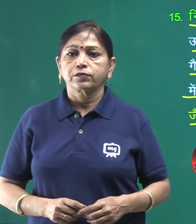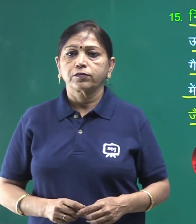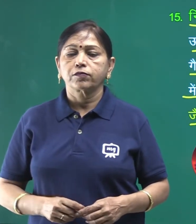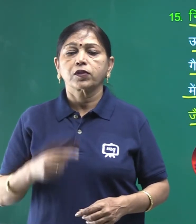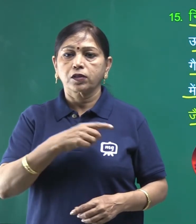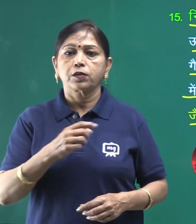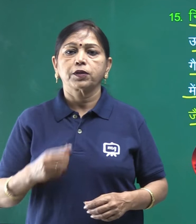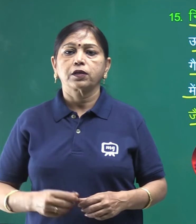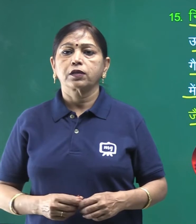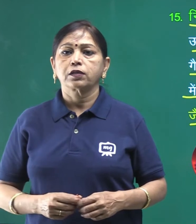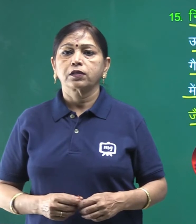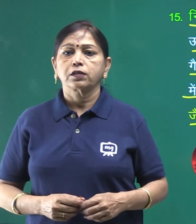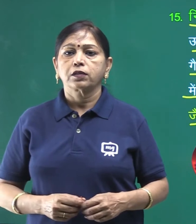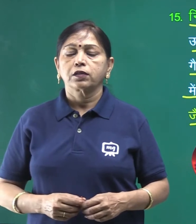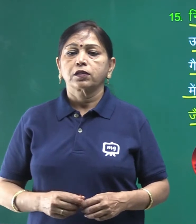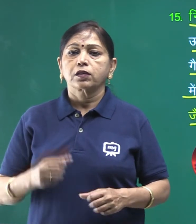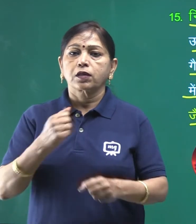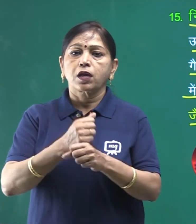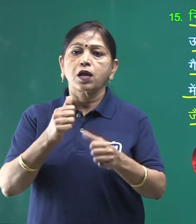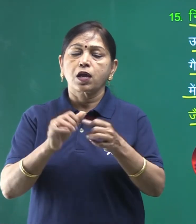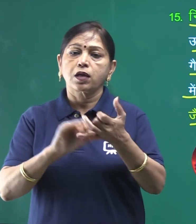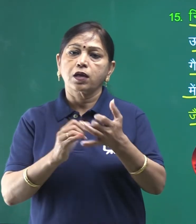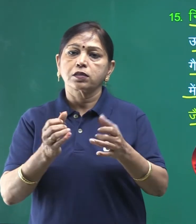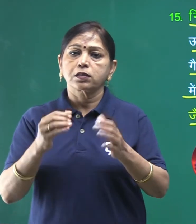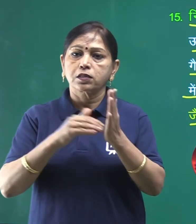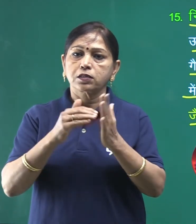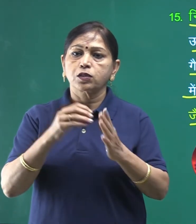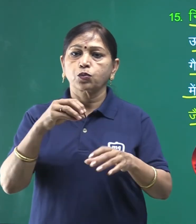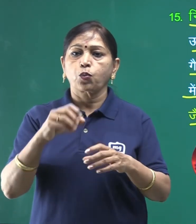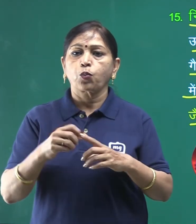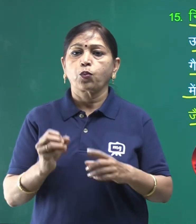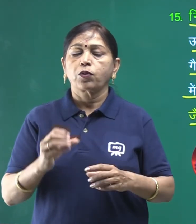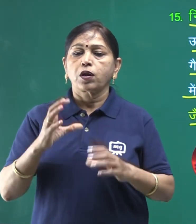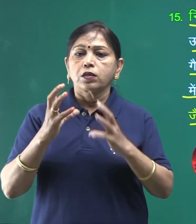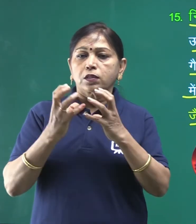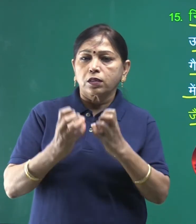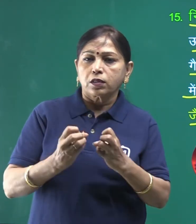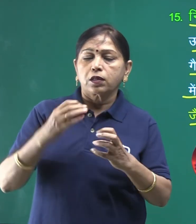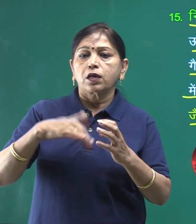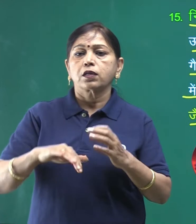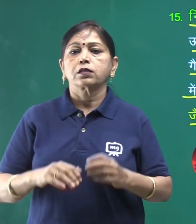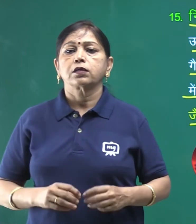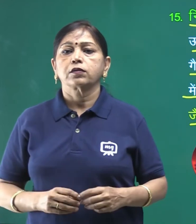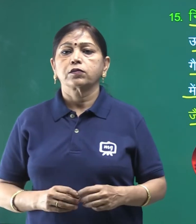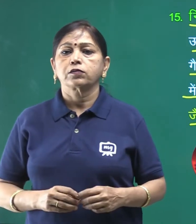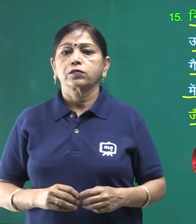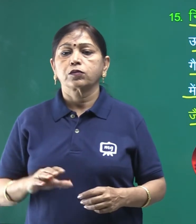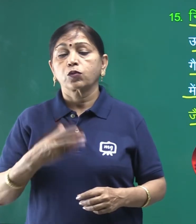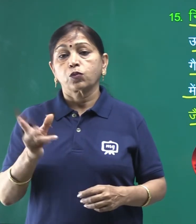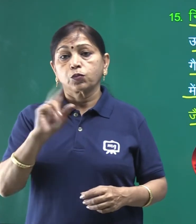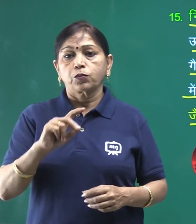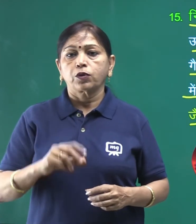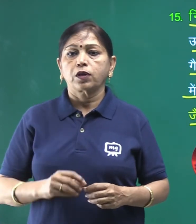जब इनकी गैसीय अवस्था को ठंडा करते हैं तो